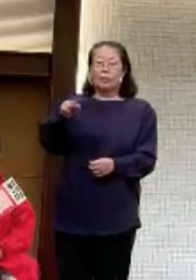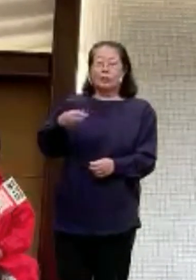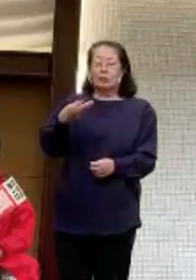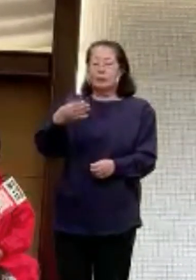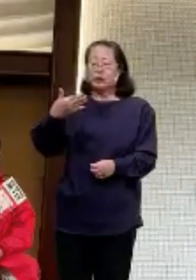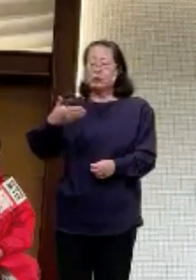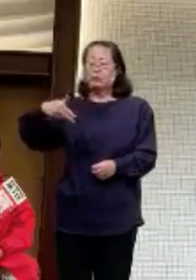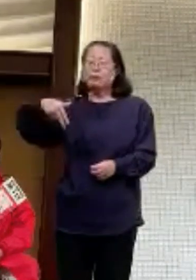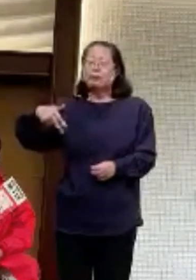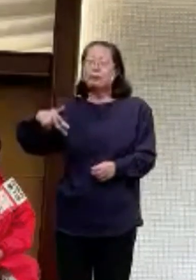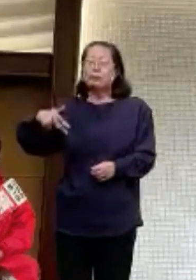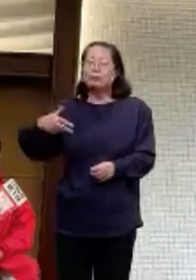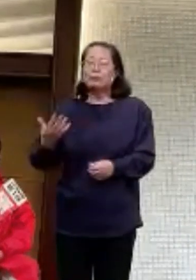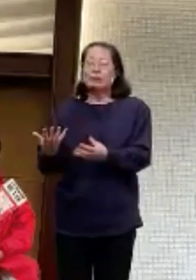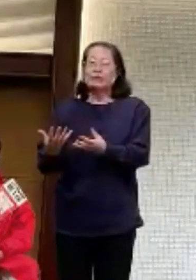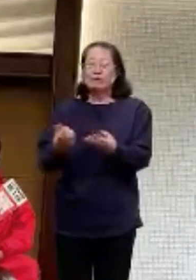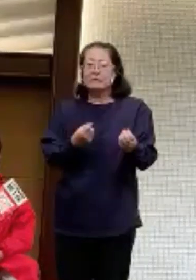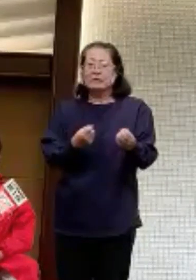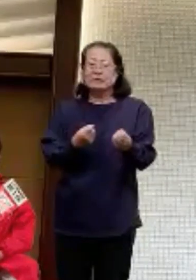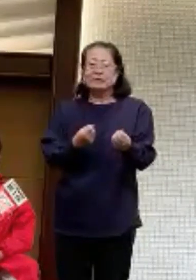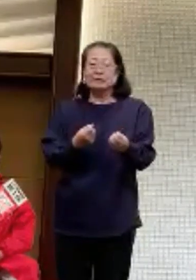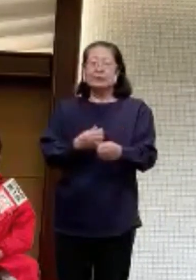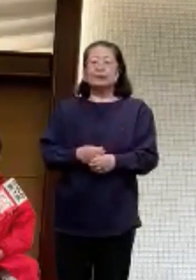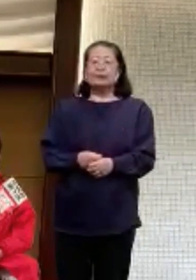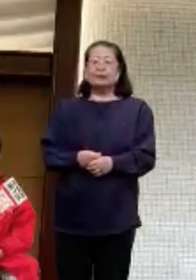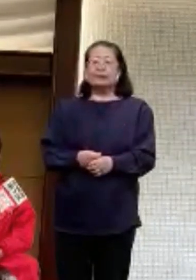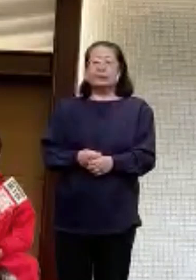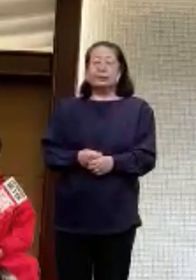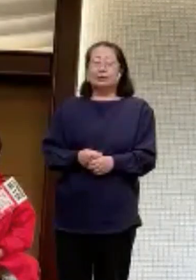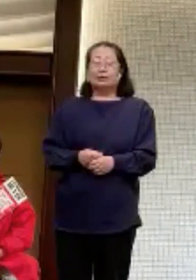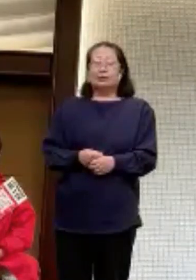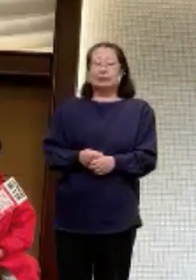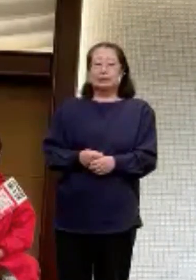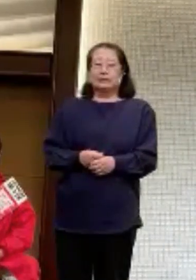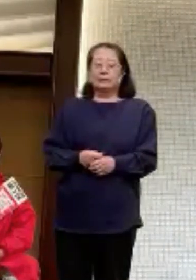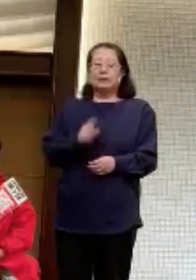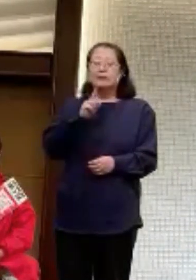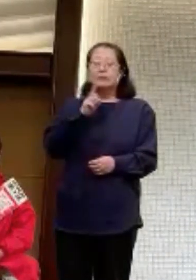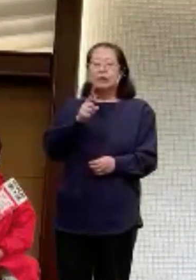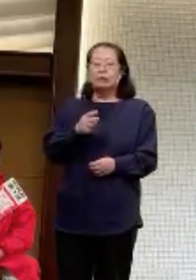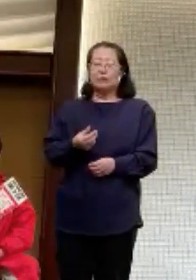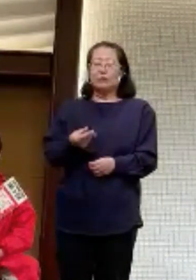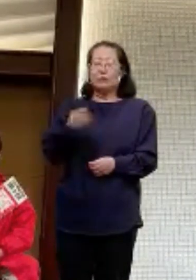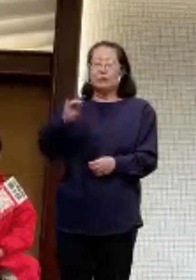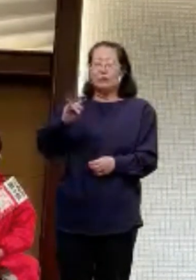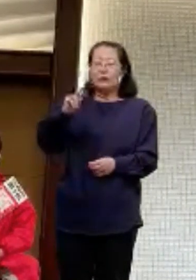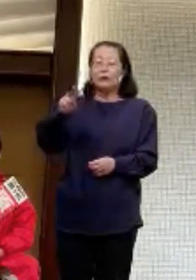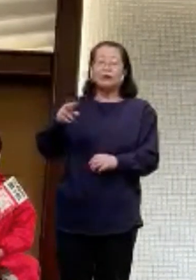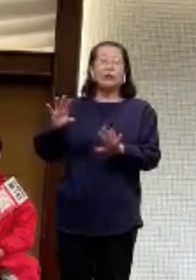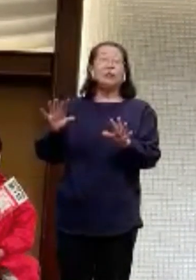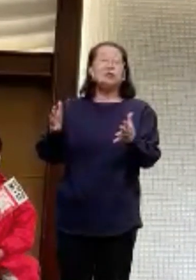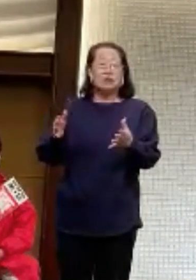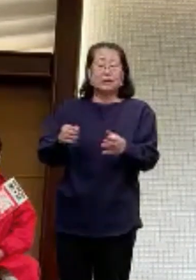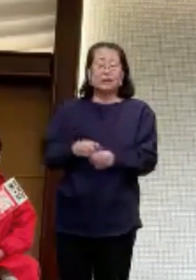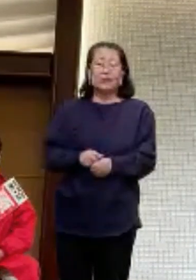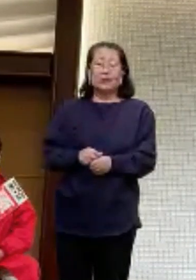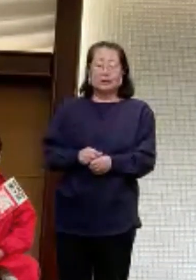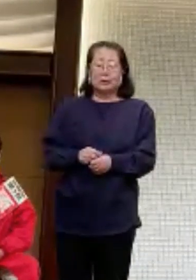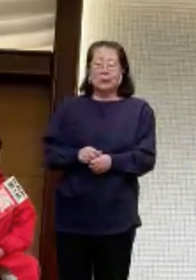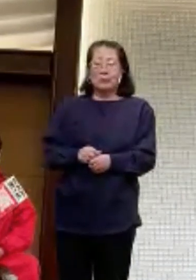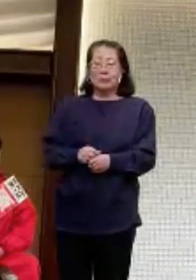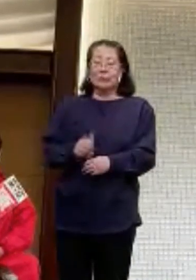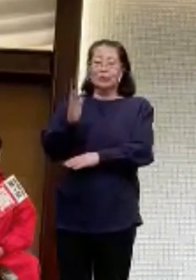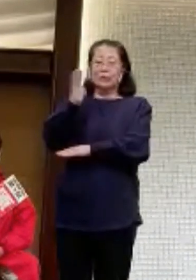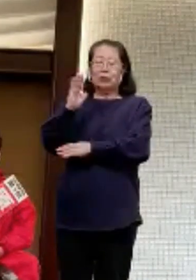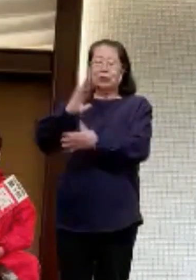政、格差の拡大、キリを言ってみればキリがありませんが、その政治